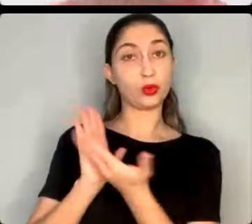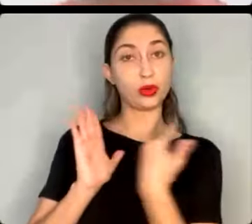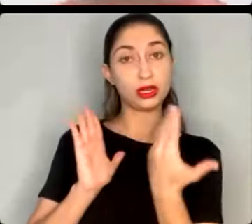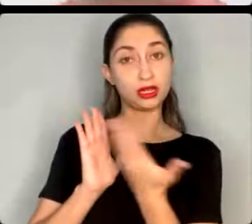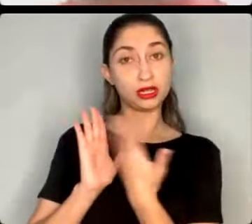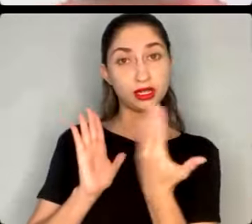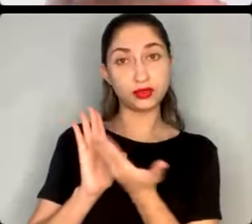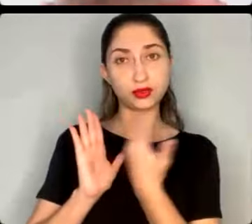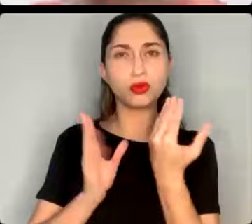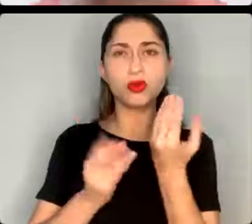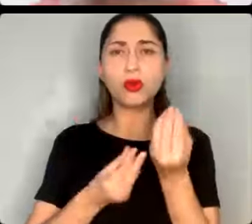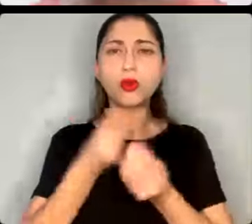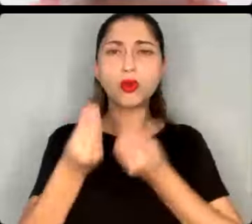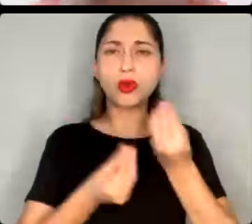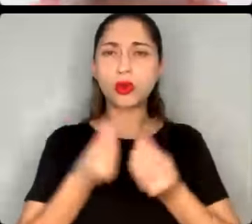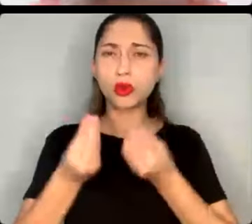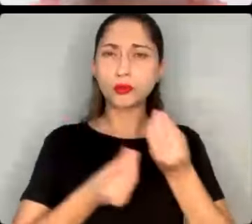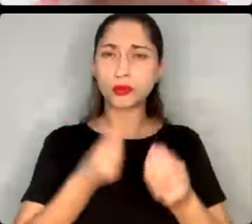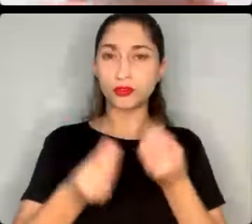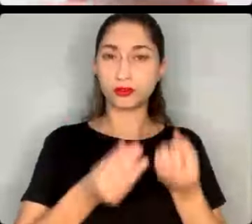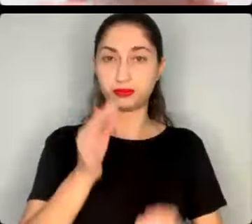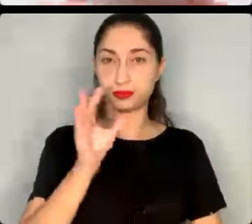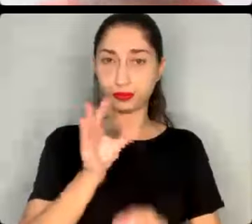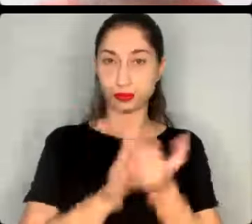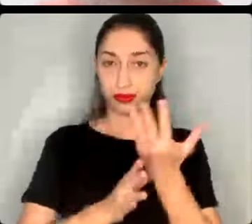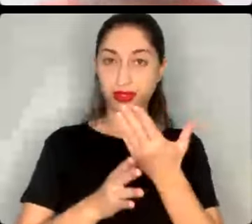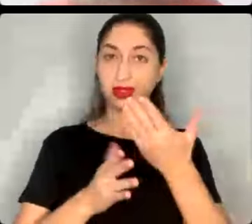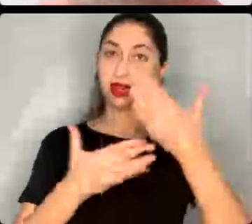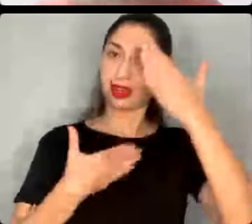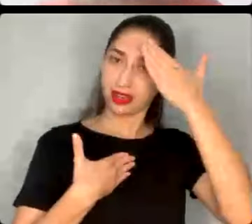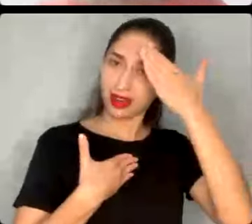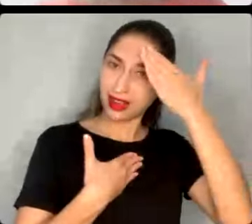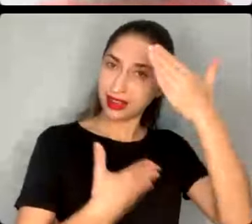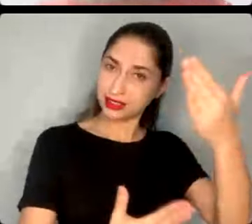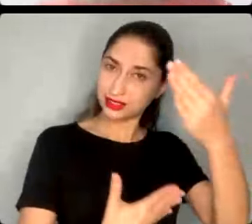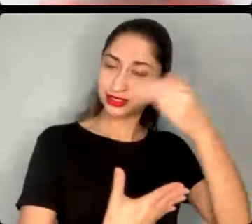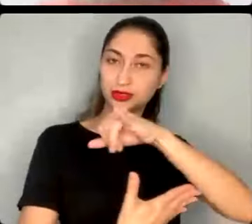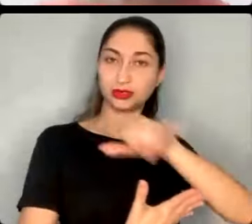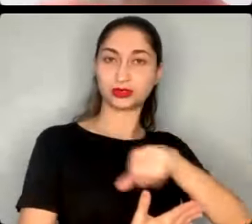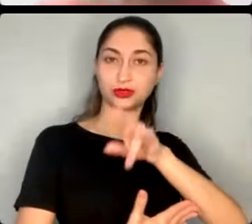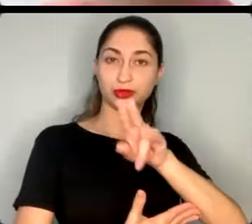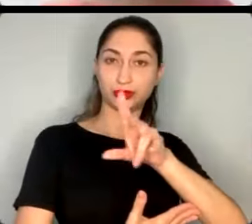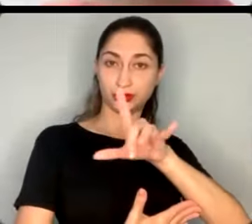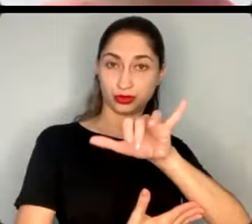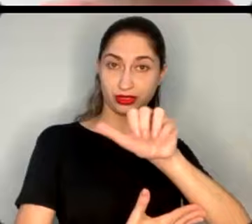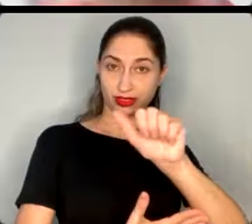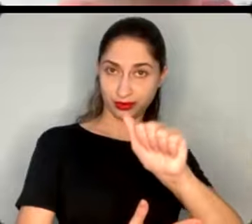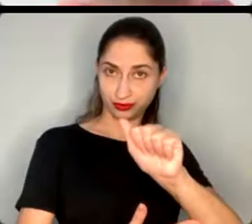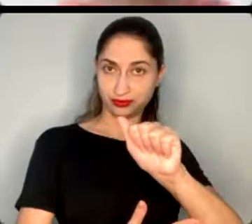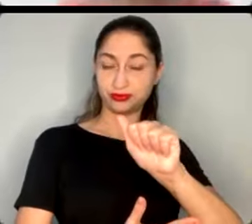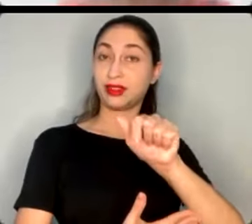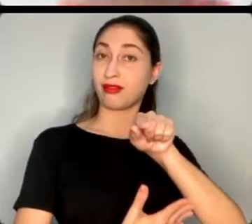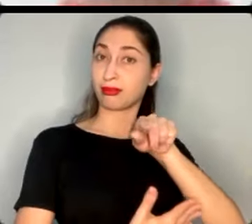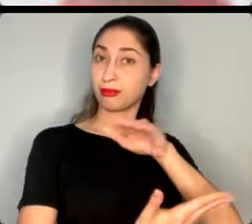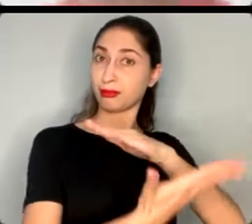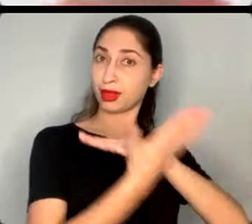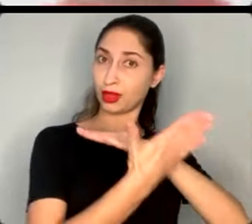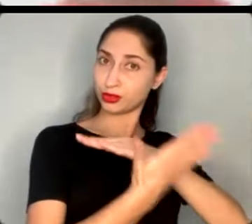eu queria citar aqui e agradecer a Júlia Ziliani. Ela me